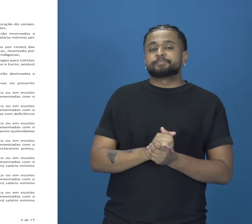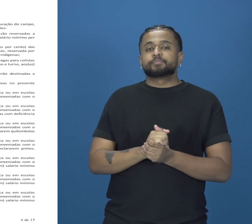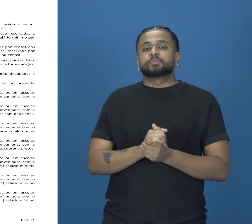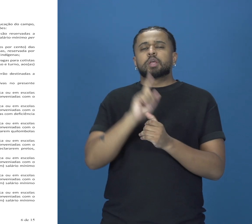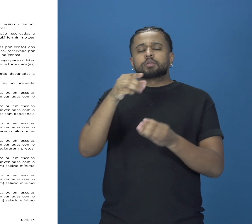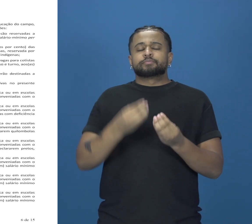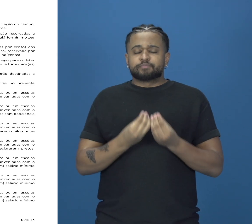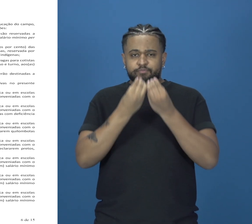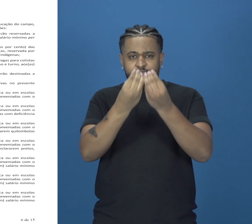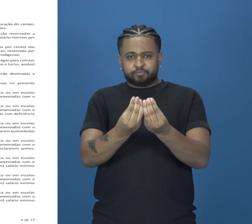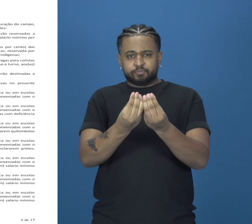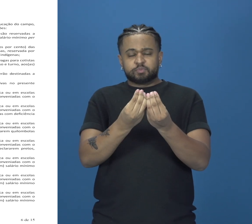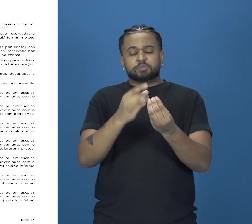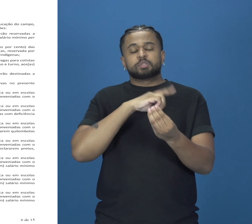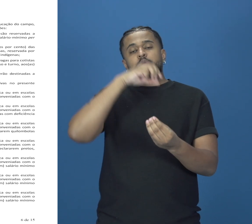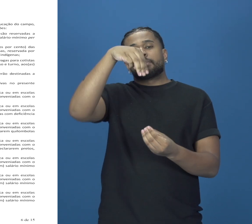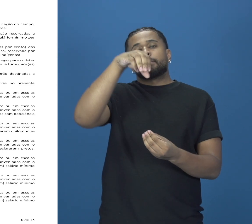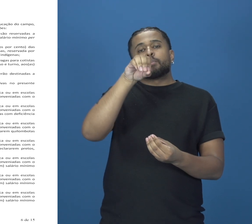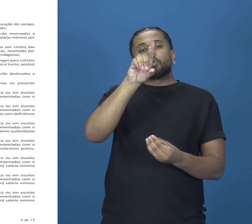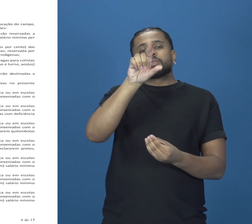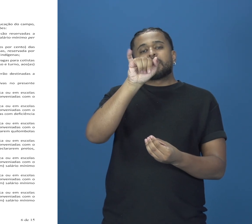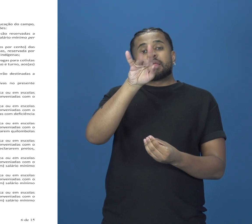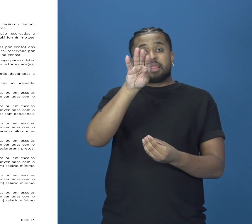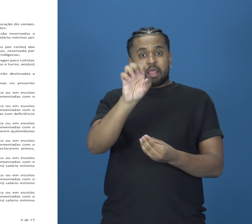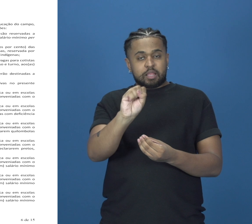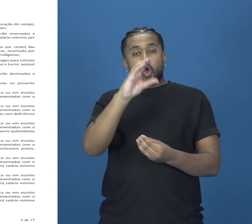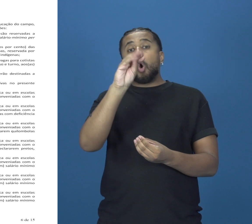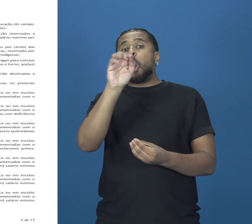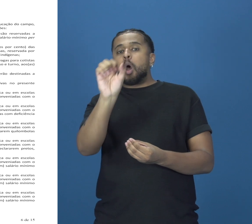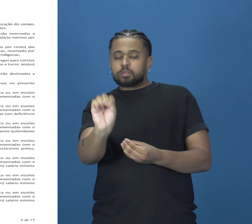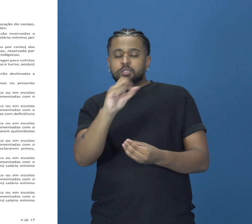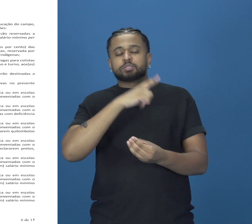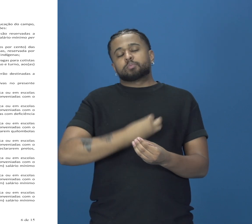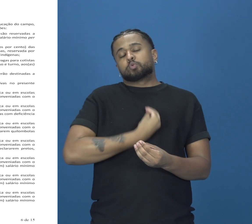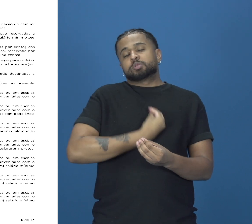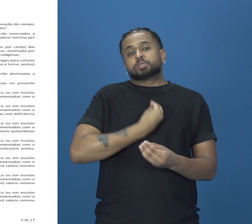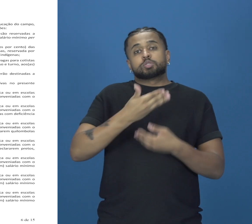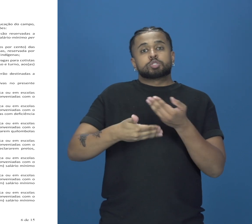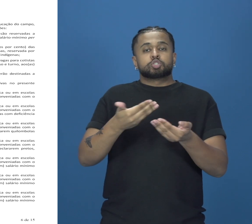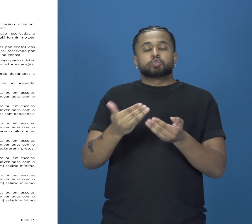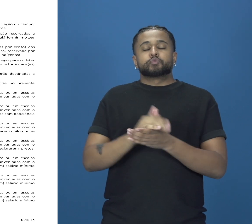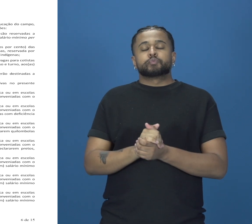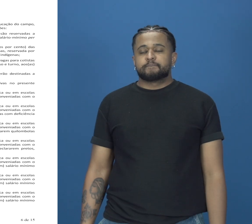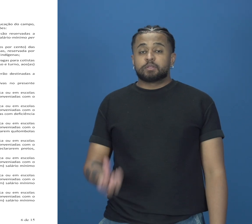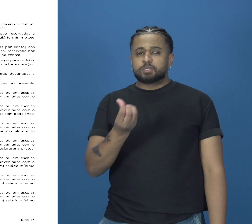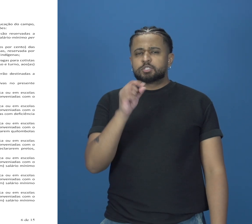6.2. Serão ofertadas as seguintes modalidades de ações afirmativas no presente processo seletivo.